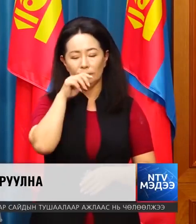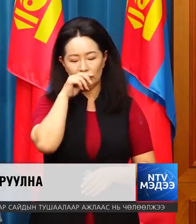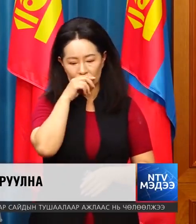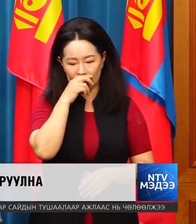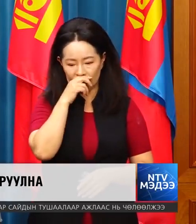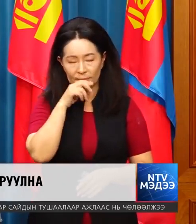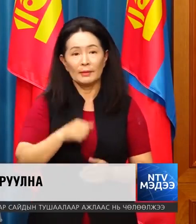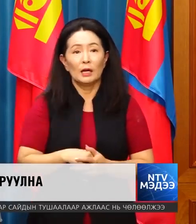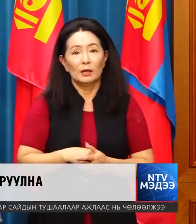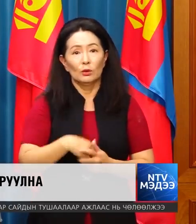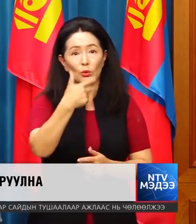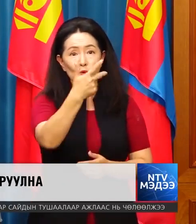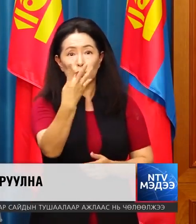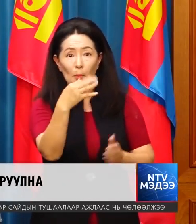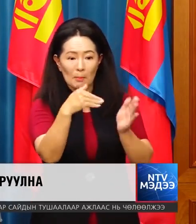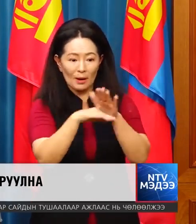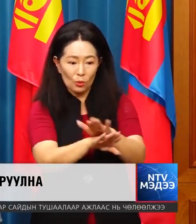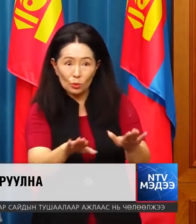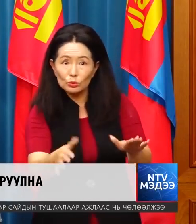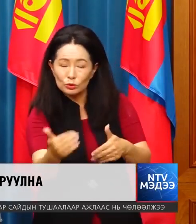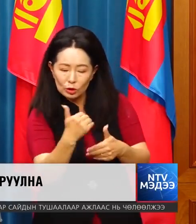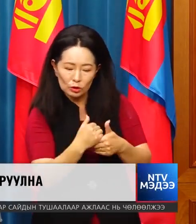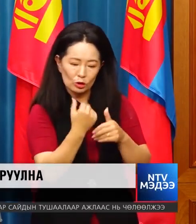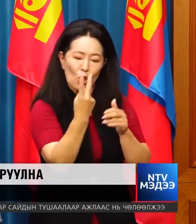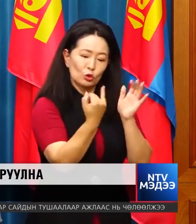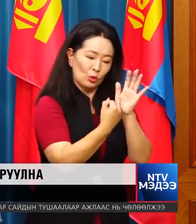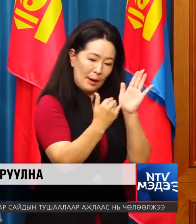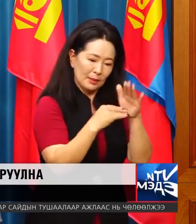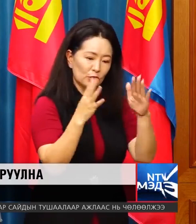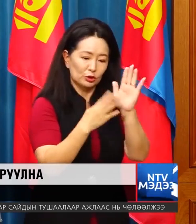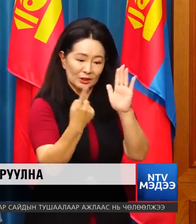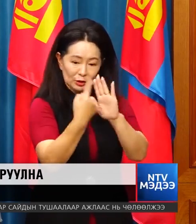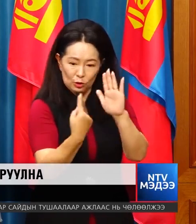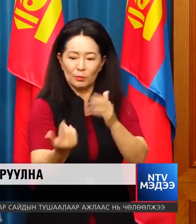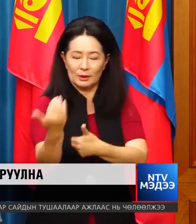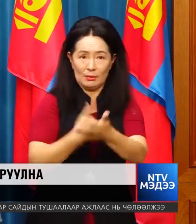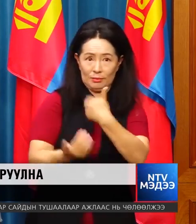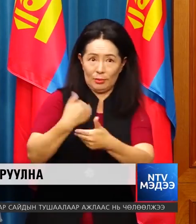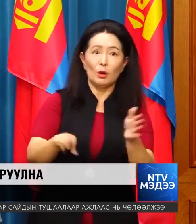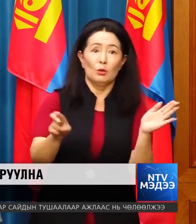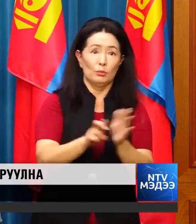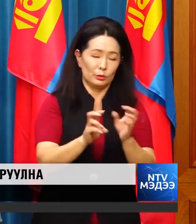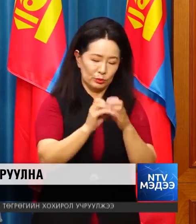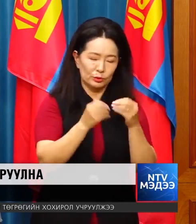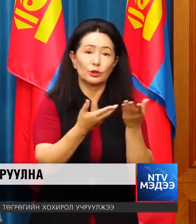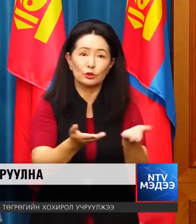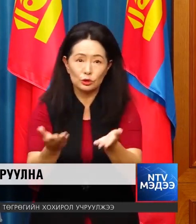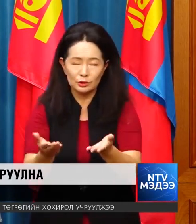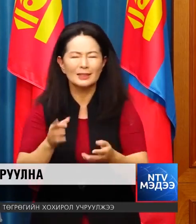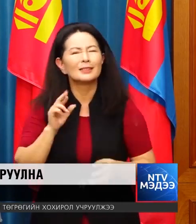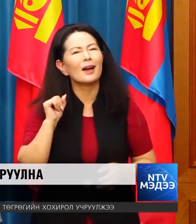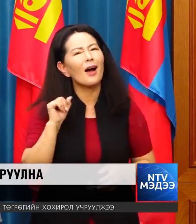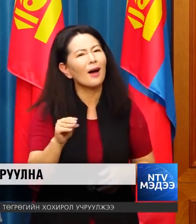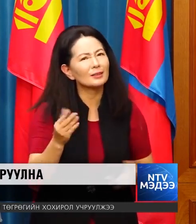34 мянган хүүхдээс 26 мянган хүүхдийг 9 сарын 1-ээс өмнө одоо хамруулах боломжийг бүрдүүлсэн. За энэ боломжийг яаж бүрдүүлсэн бэ